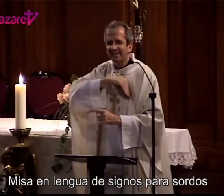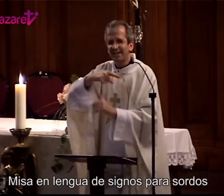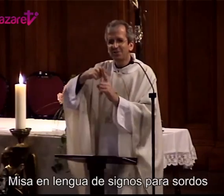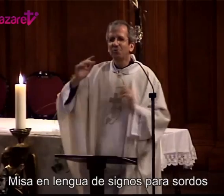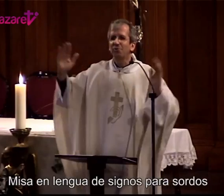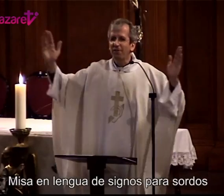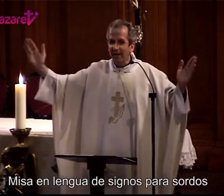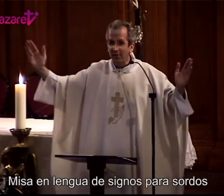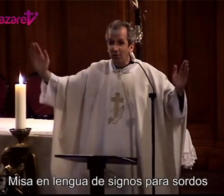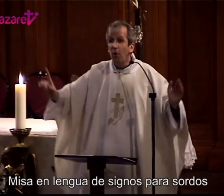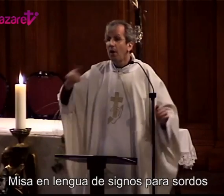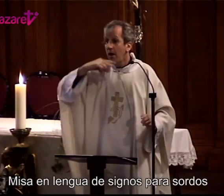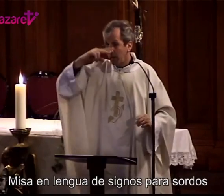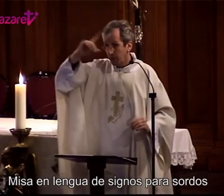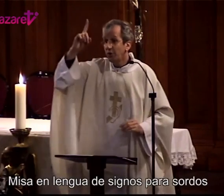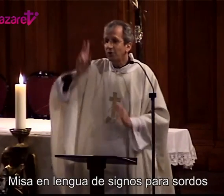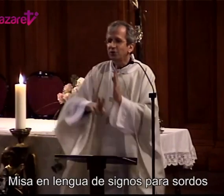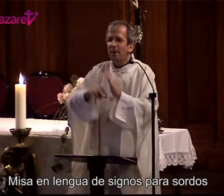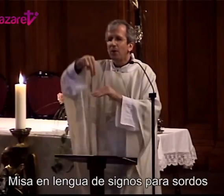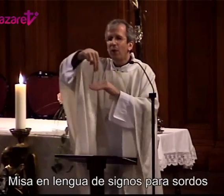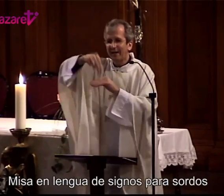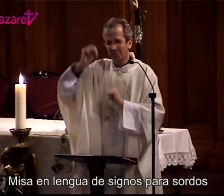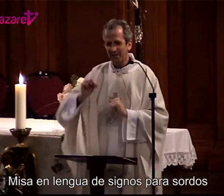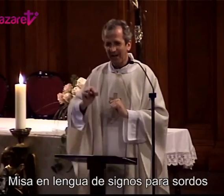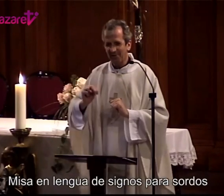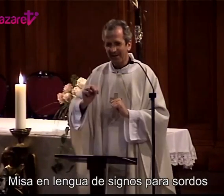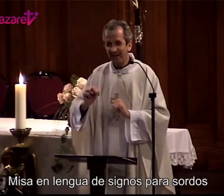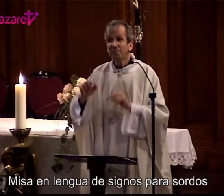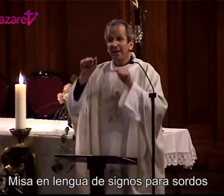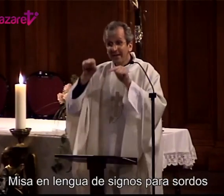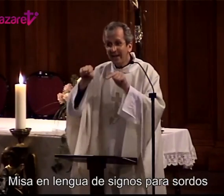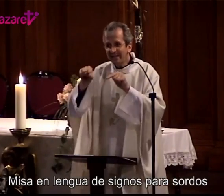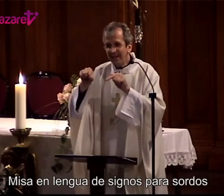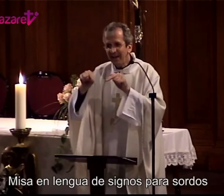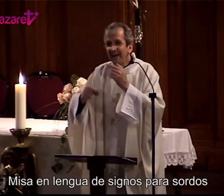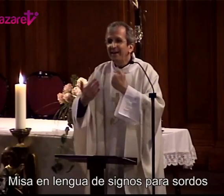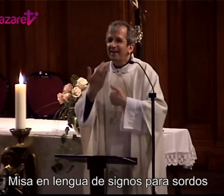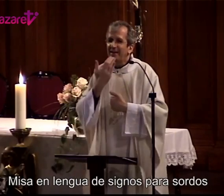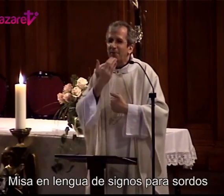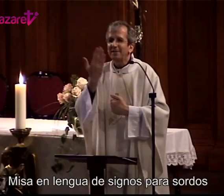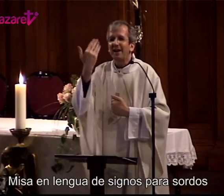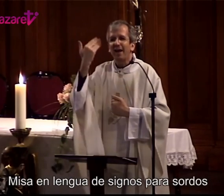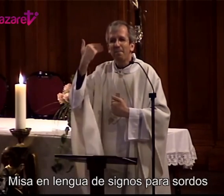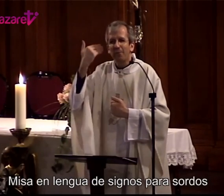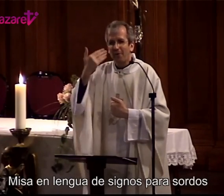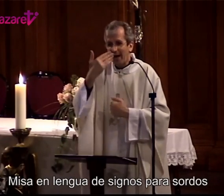matasteis crucificándolo, Dios lo ha resucitado. Y este, y aprovecha el ejemplo al